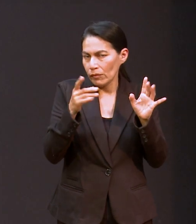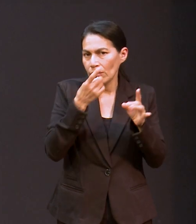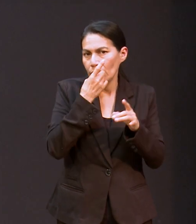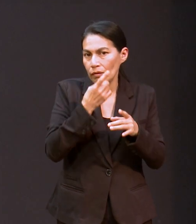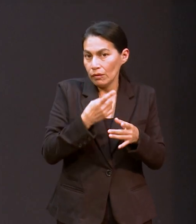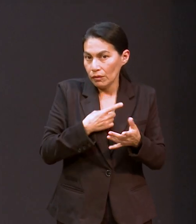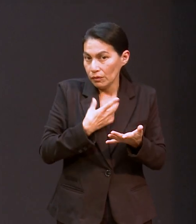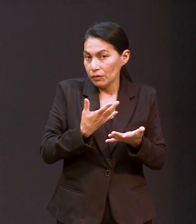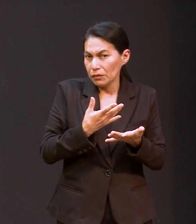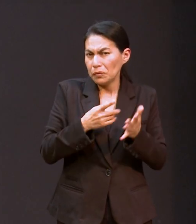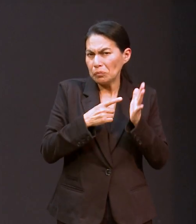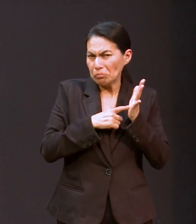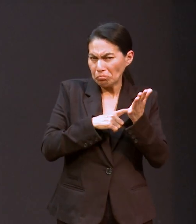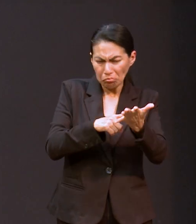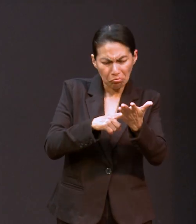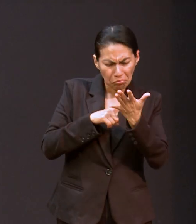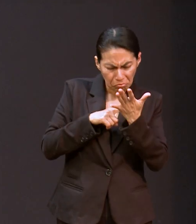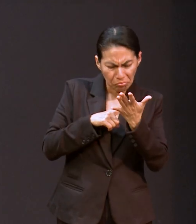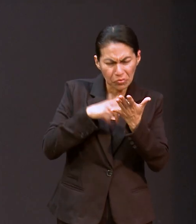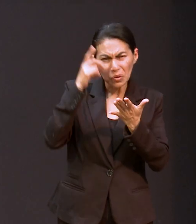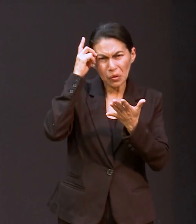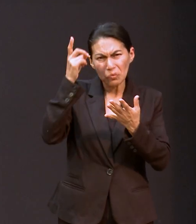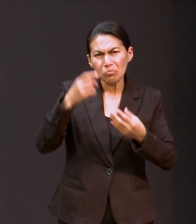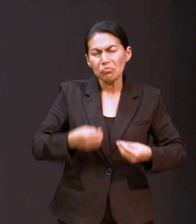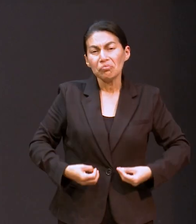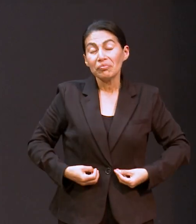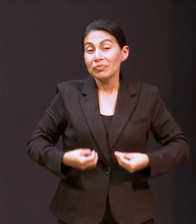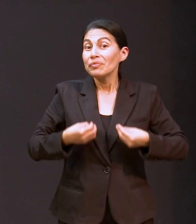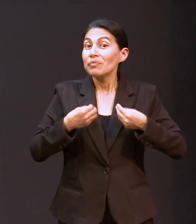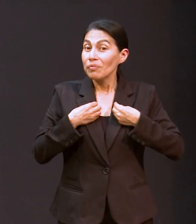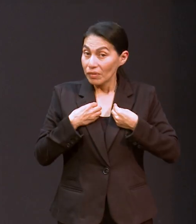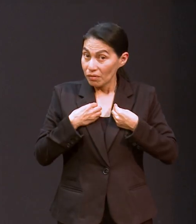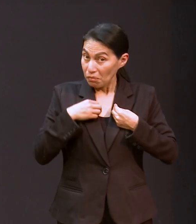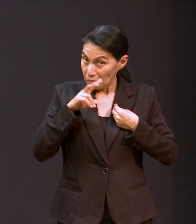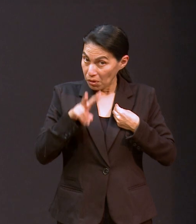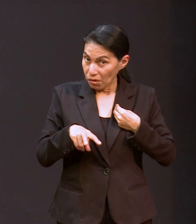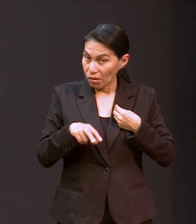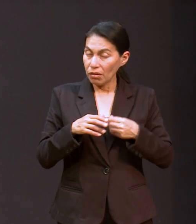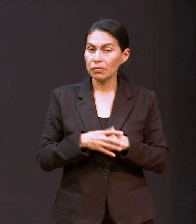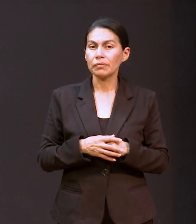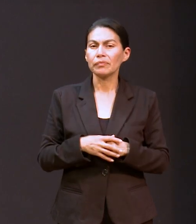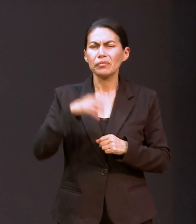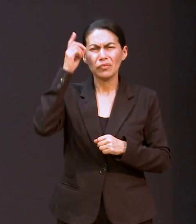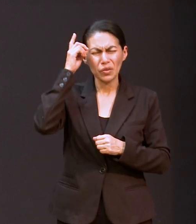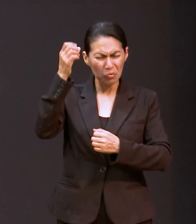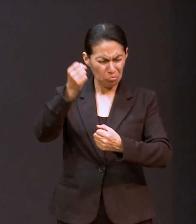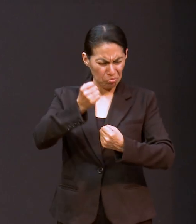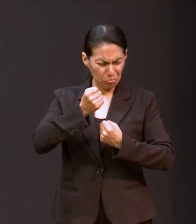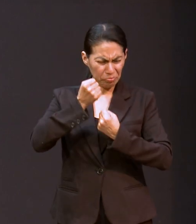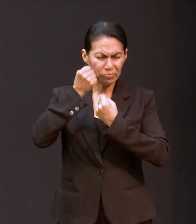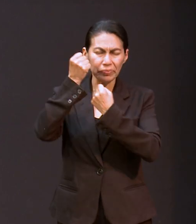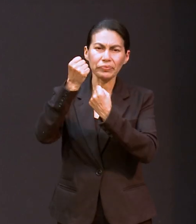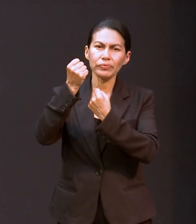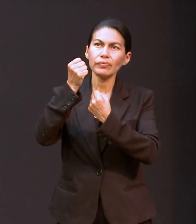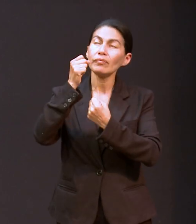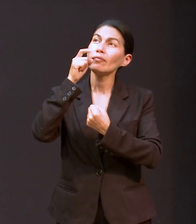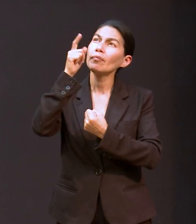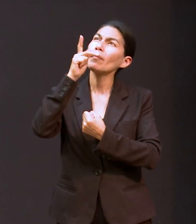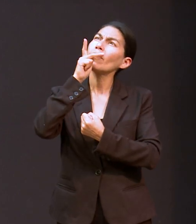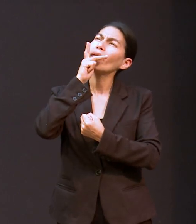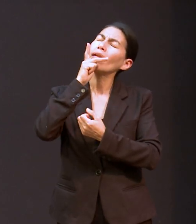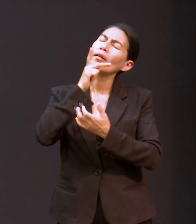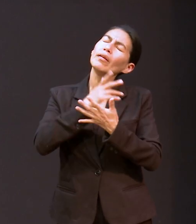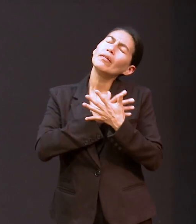acontecido y que nos muestran que Dios está vivo y ese Dios Todopoderoso